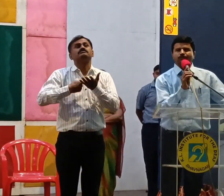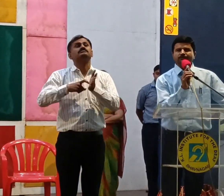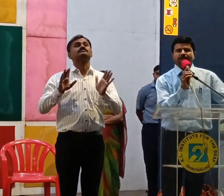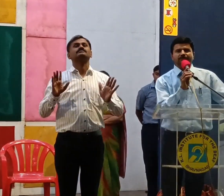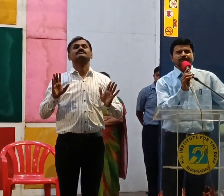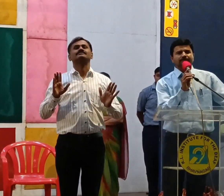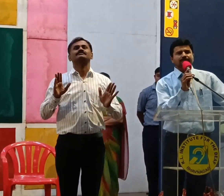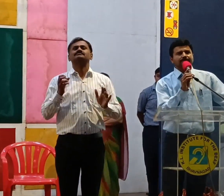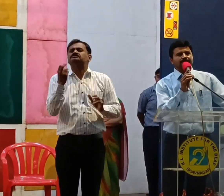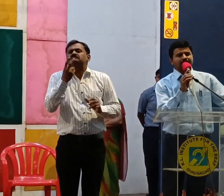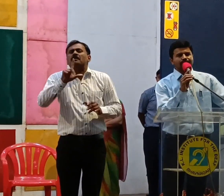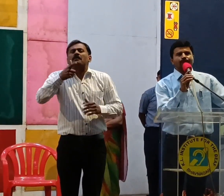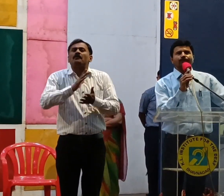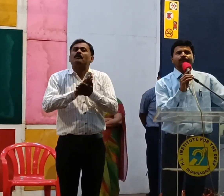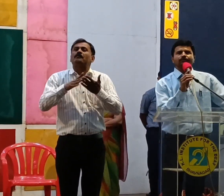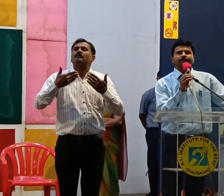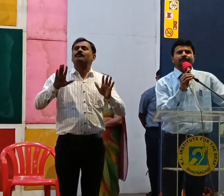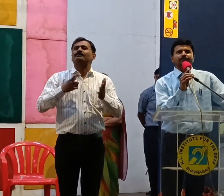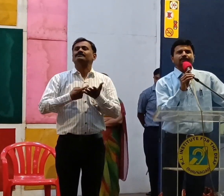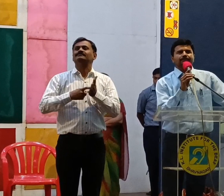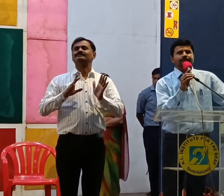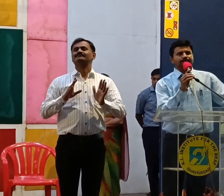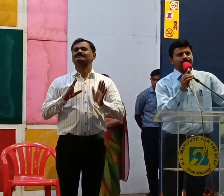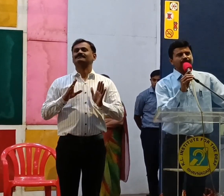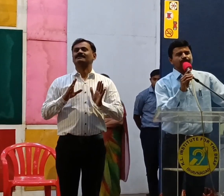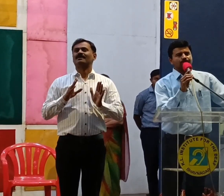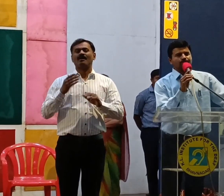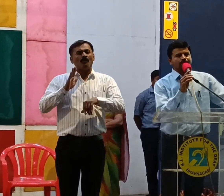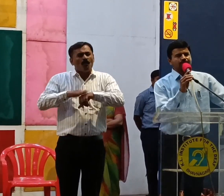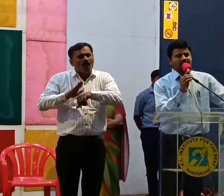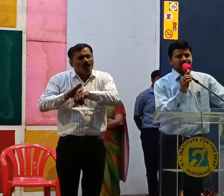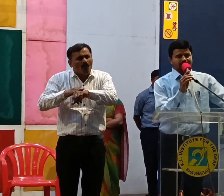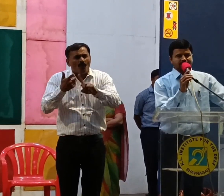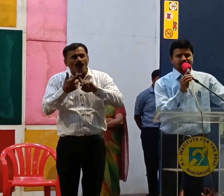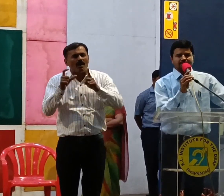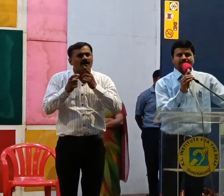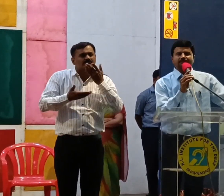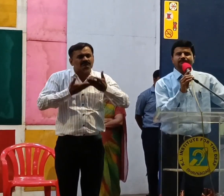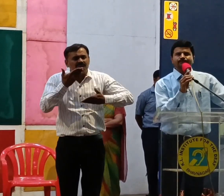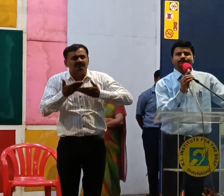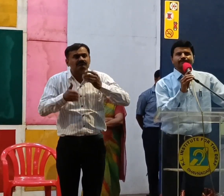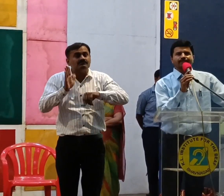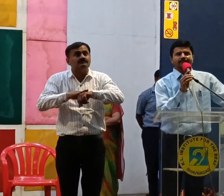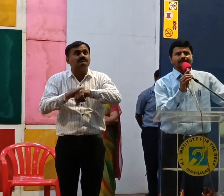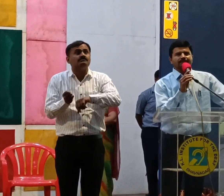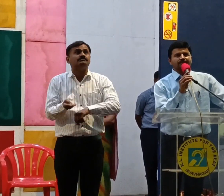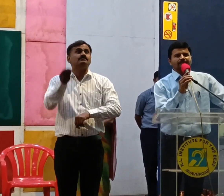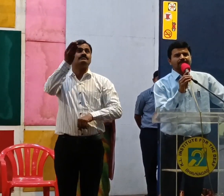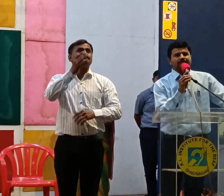અને ખૂબ જ લાંબો શિક્ષણનો અનુભવ ધરાવે છે।